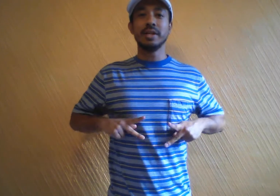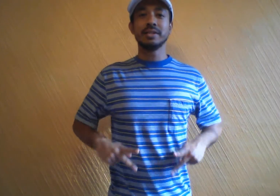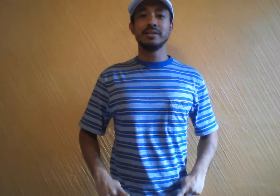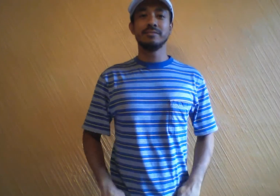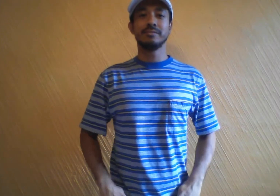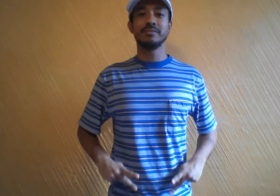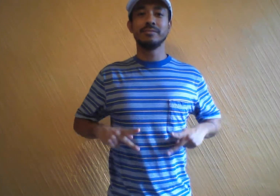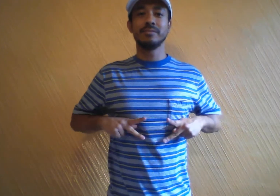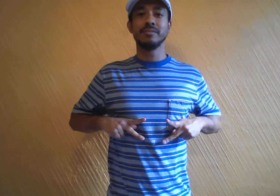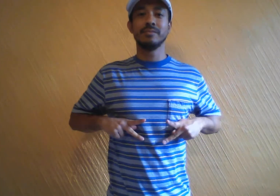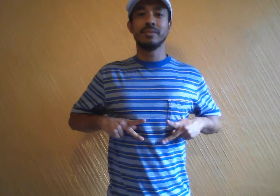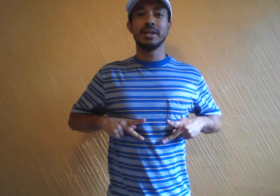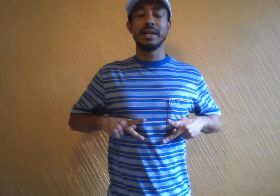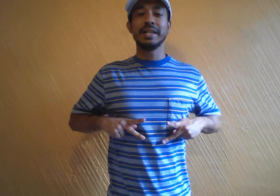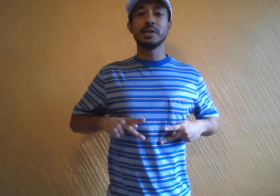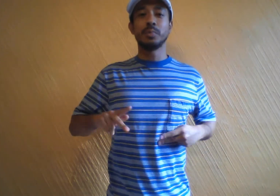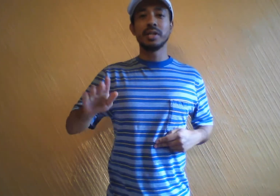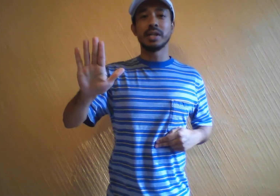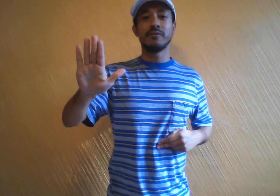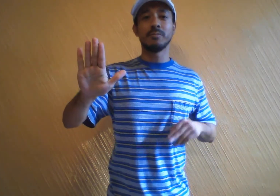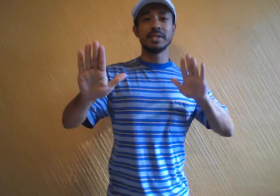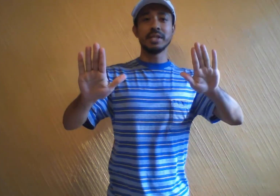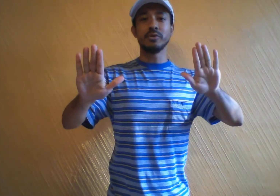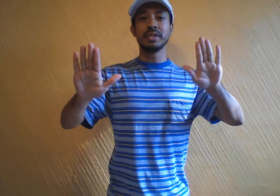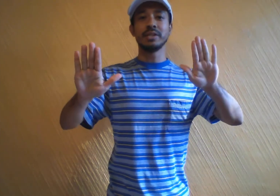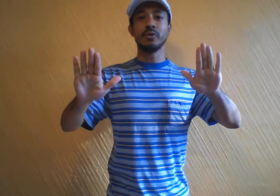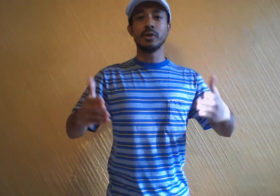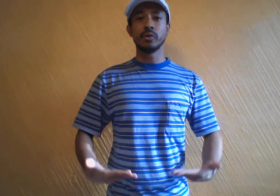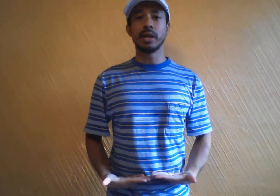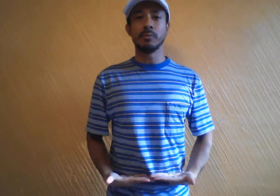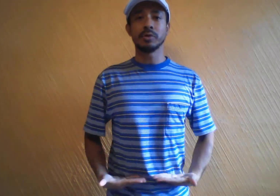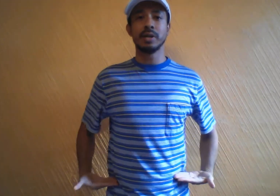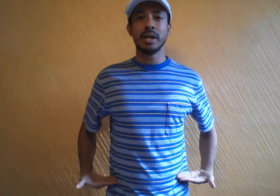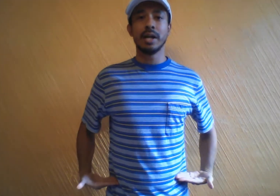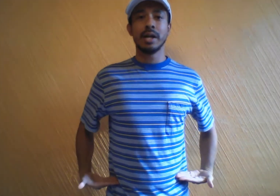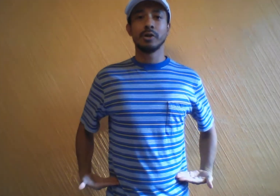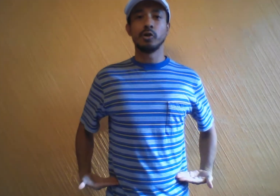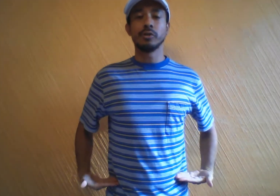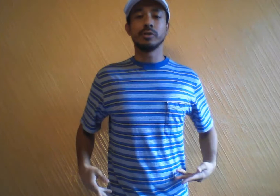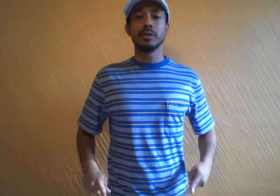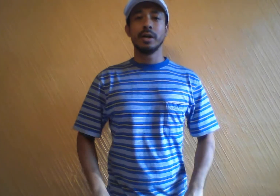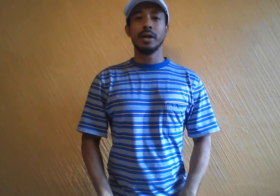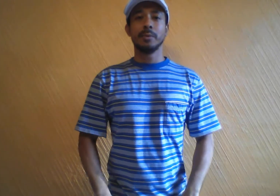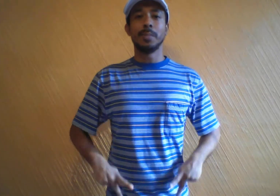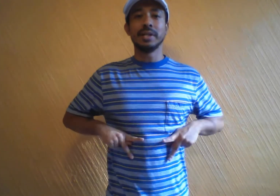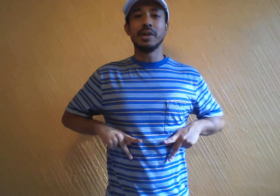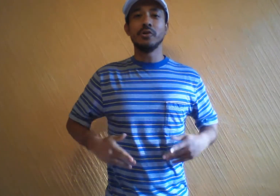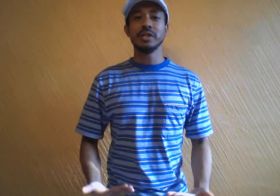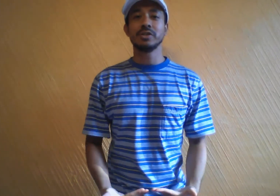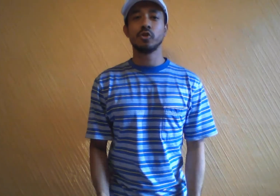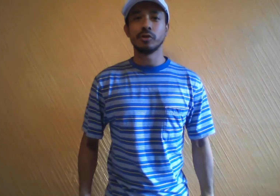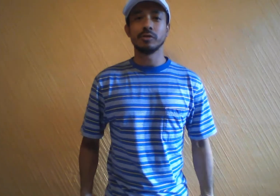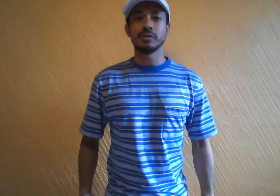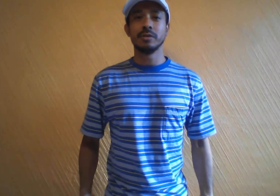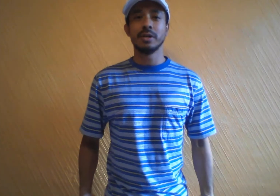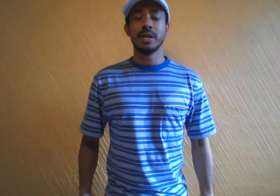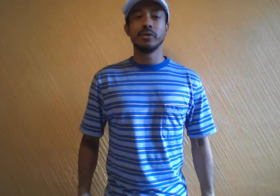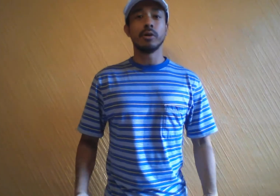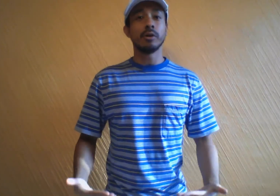pantalones, y después se transforma en 5 y 5 y cortamos, cortos, pantalones cortos. No lo hago